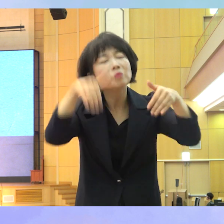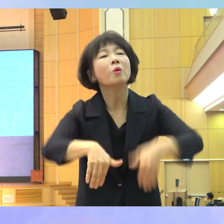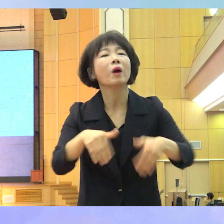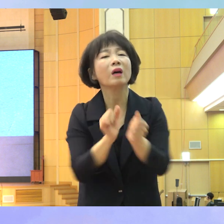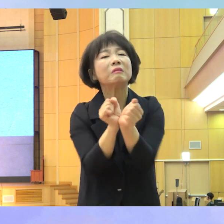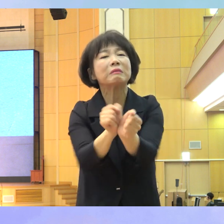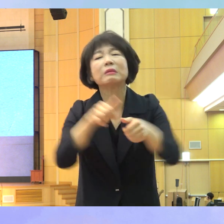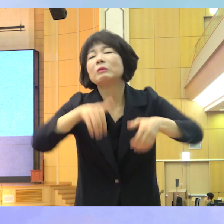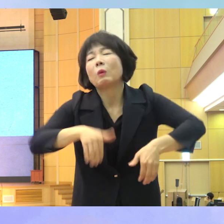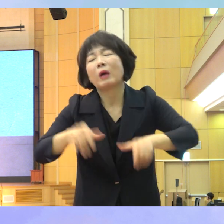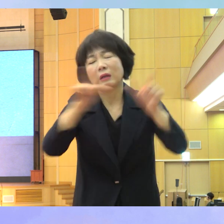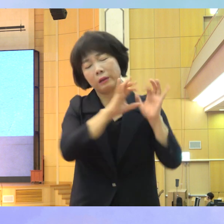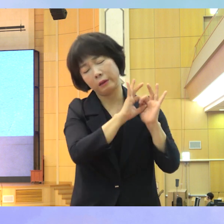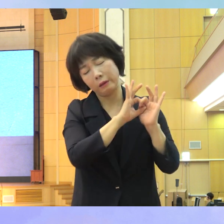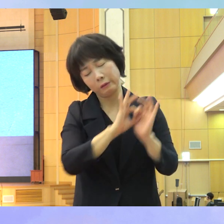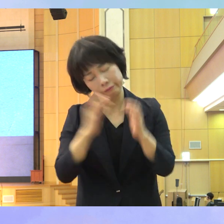백성들이